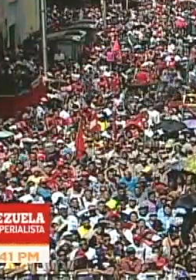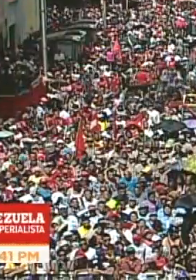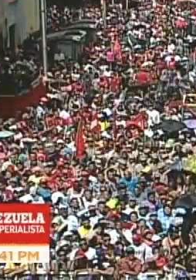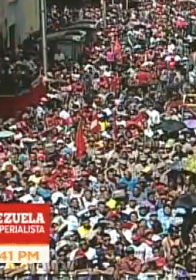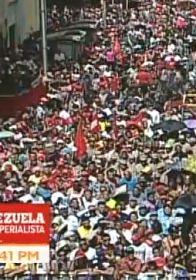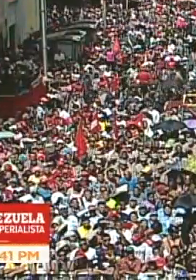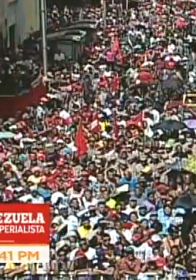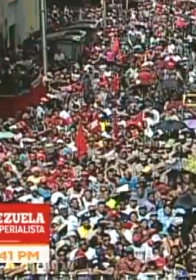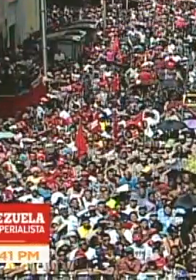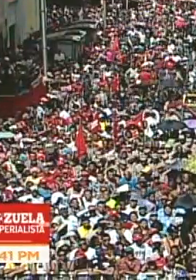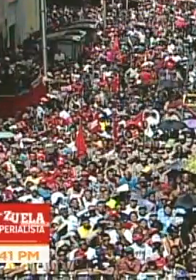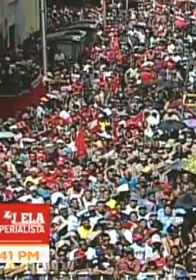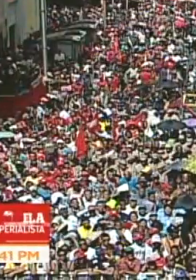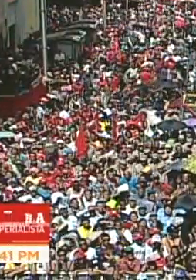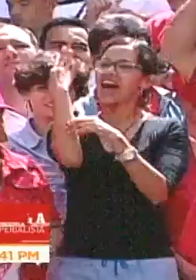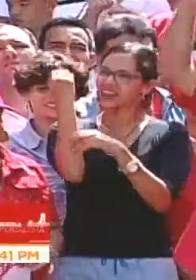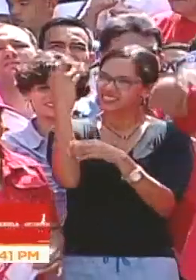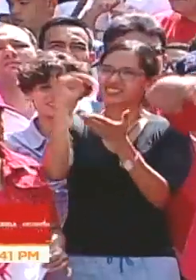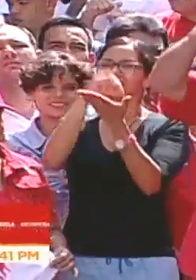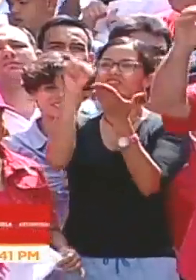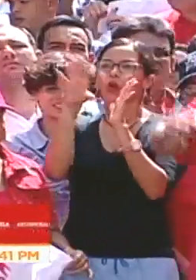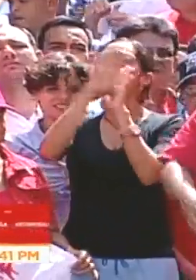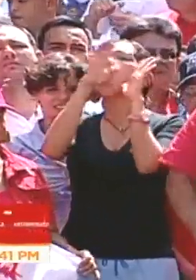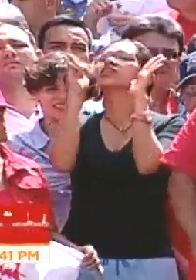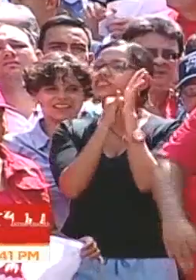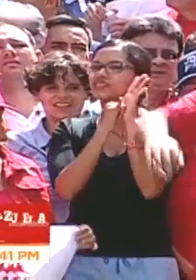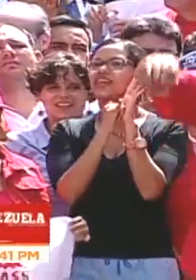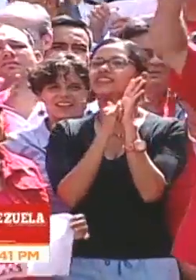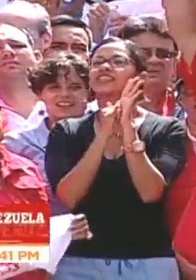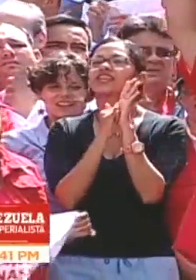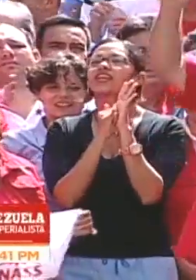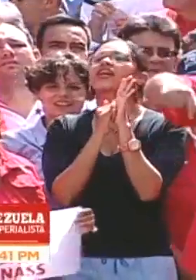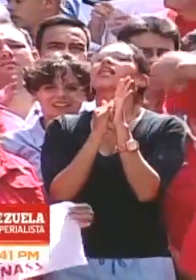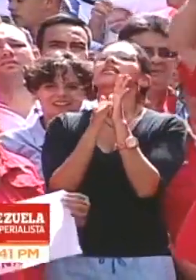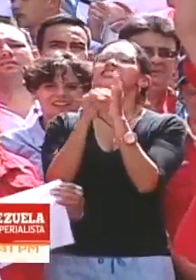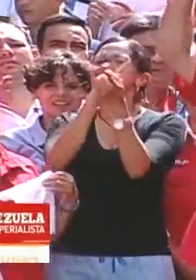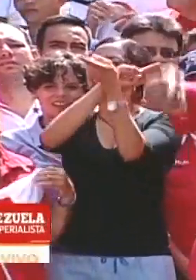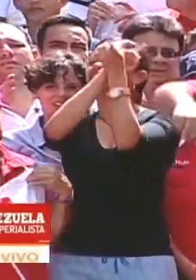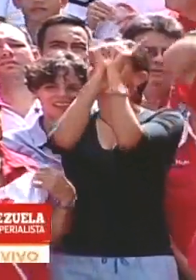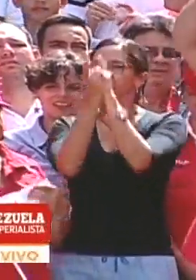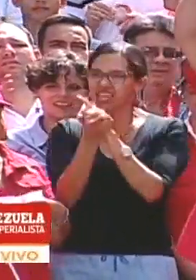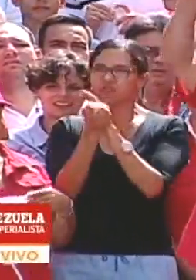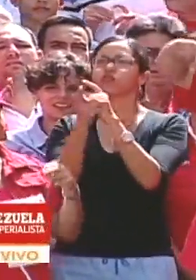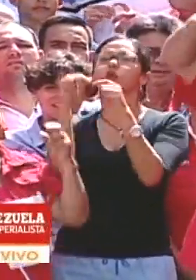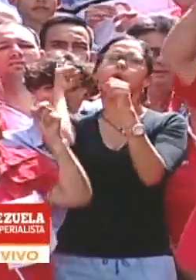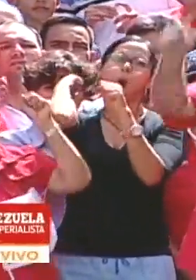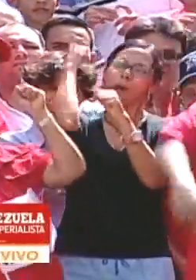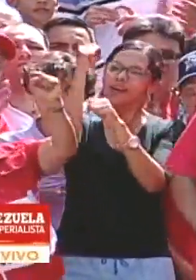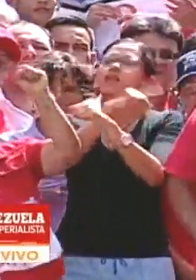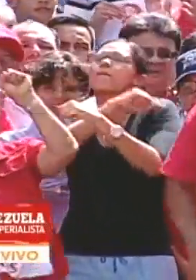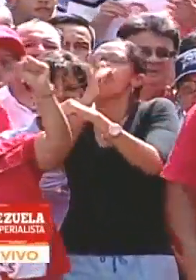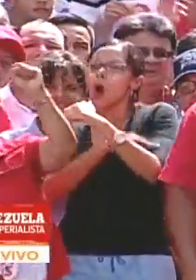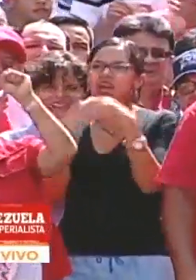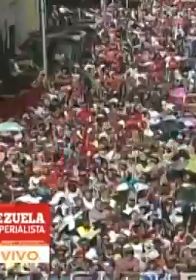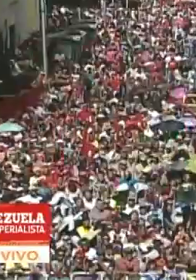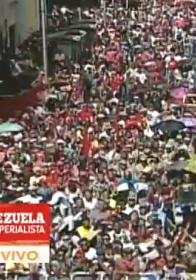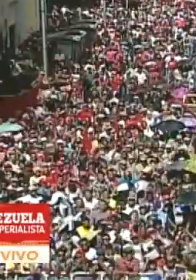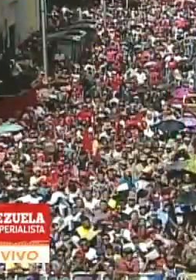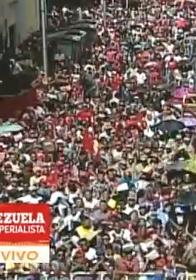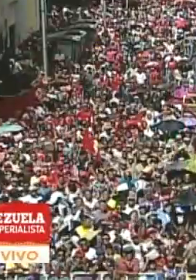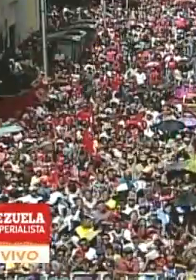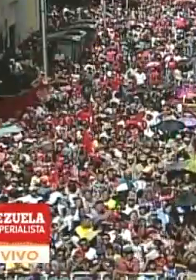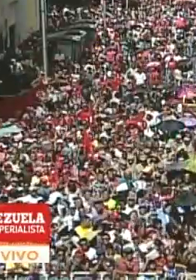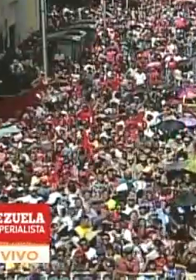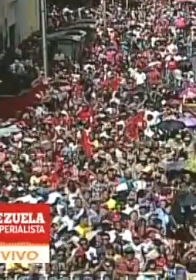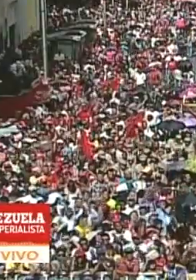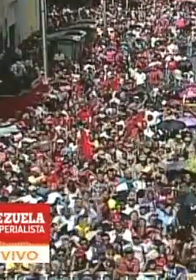41 días, la Asamblea Nacional Constituyente volteará como una media el poder público,